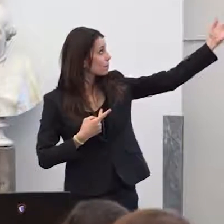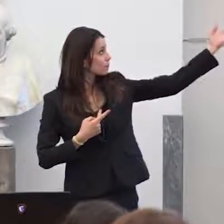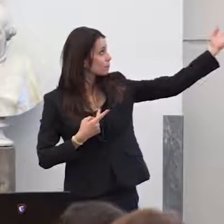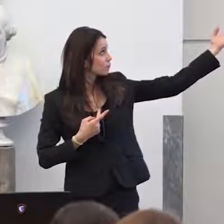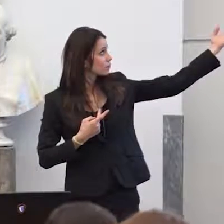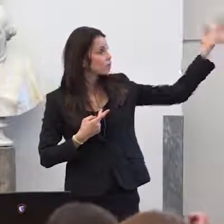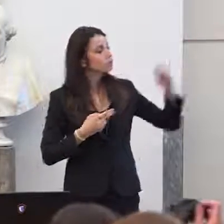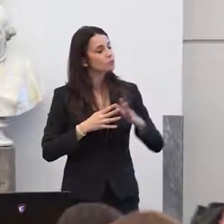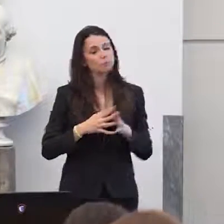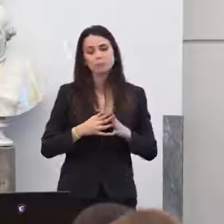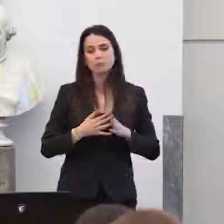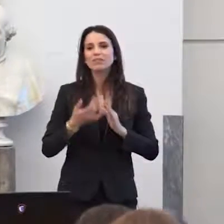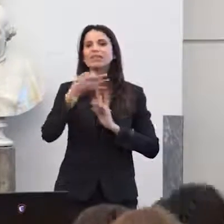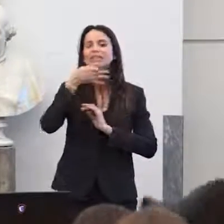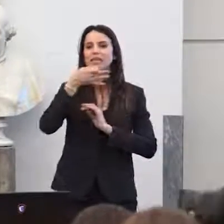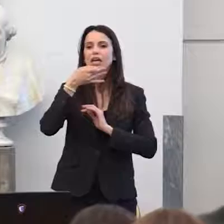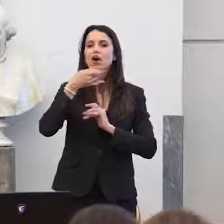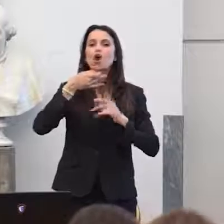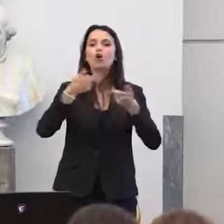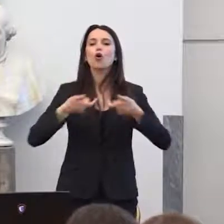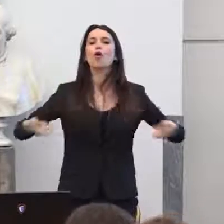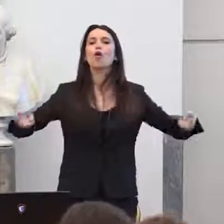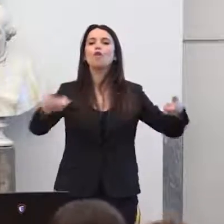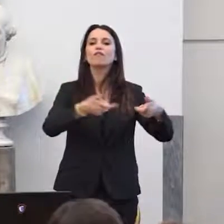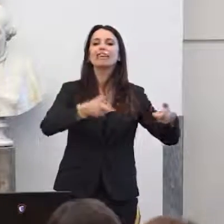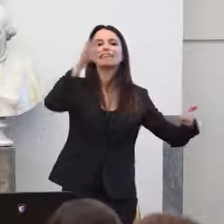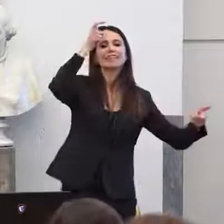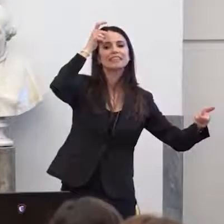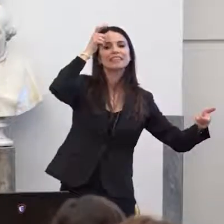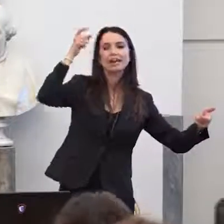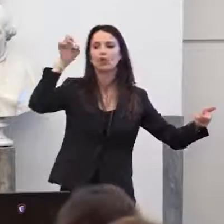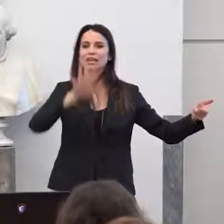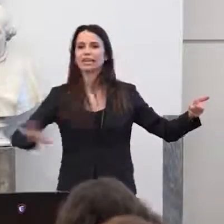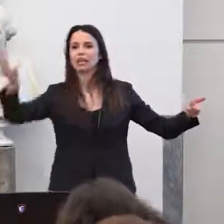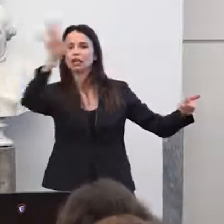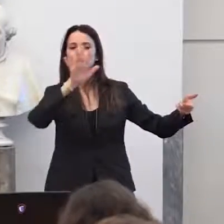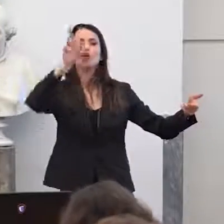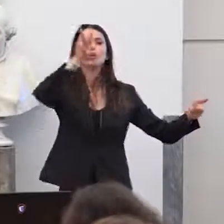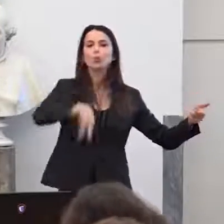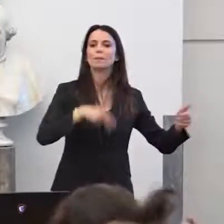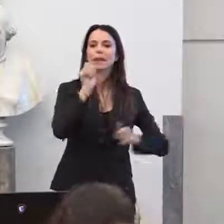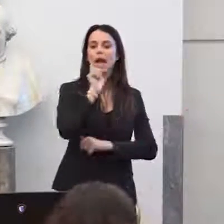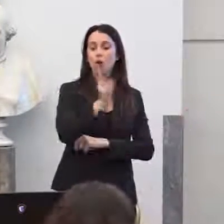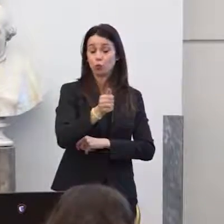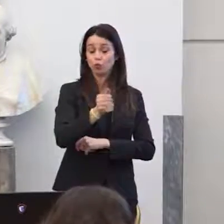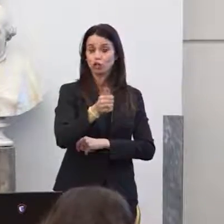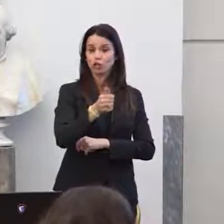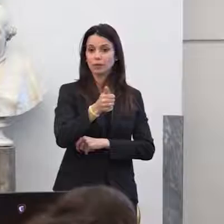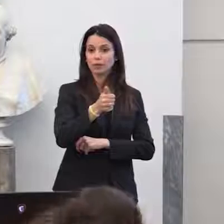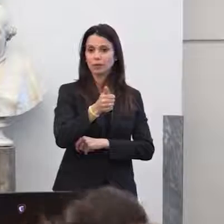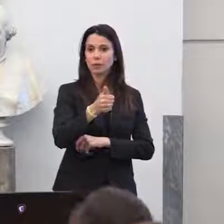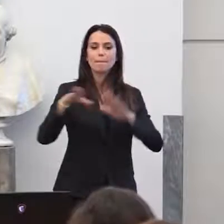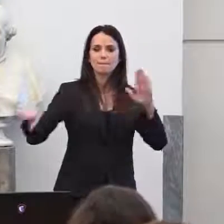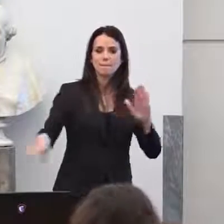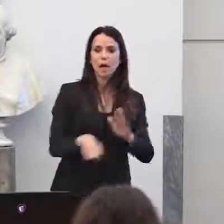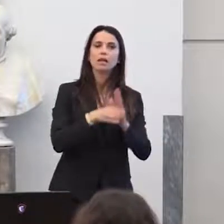che derivano dalla conferenza Stato-Regioni che nel 2011 in qualche modo avviò il